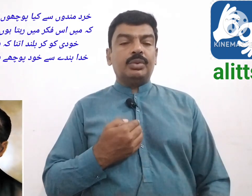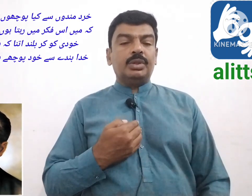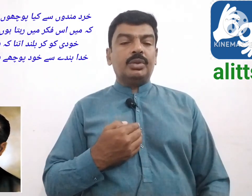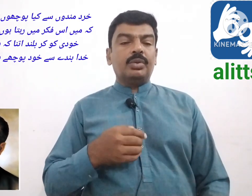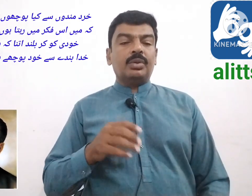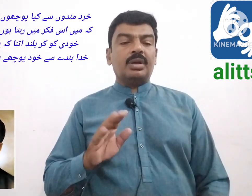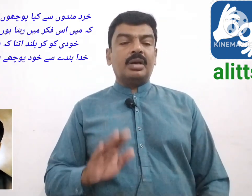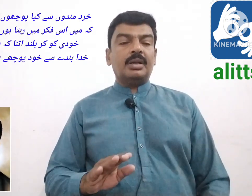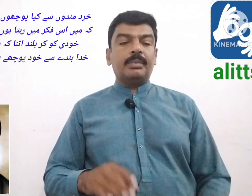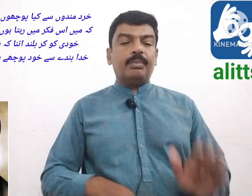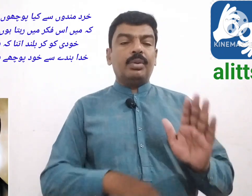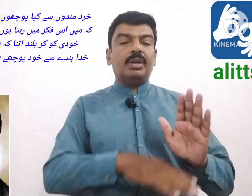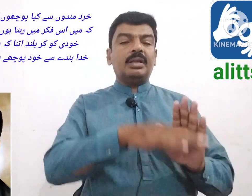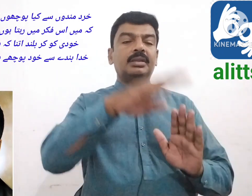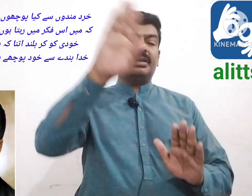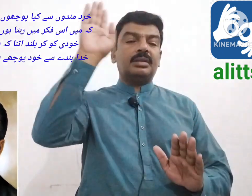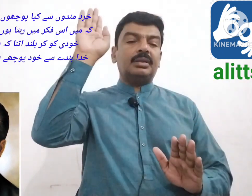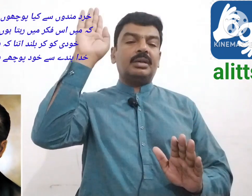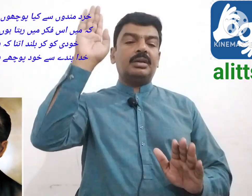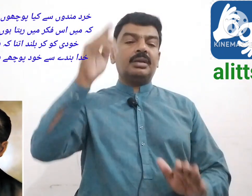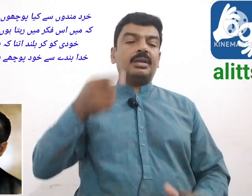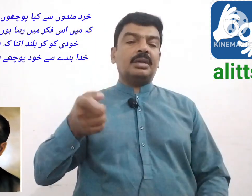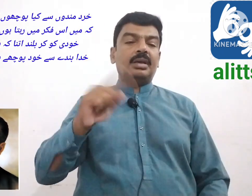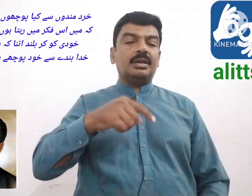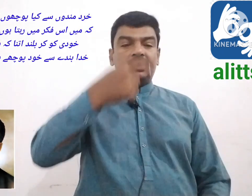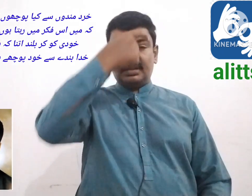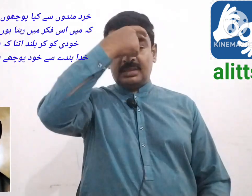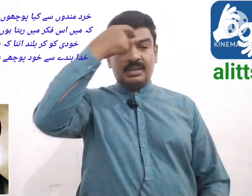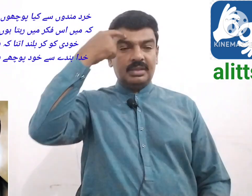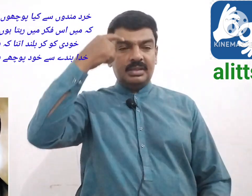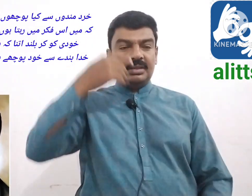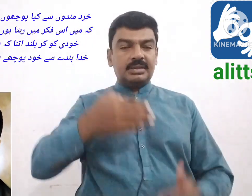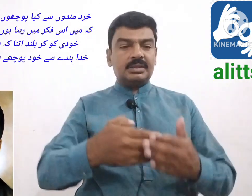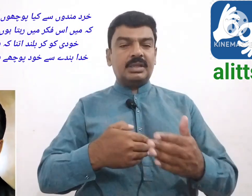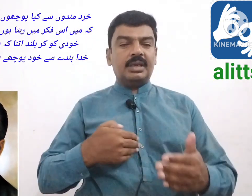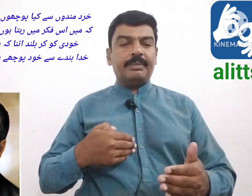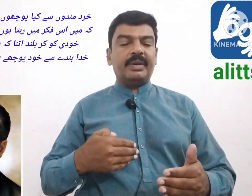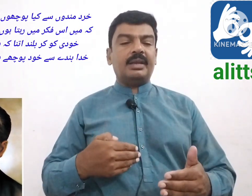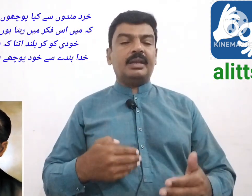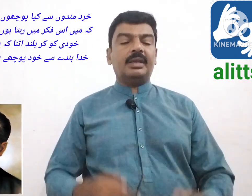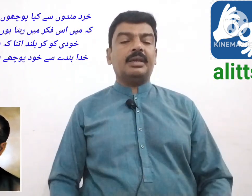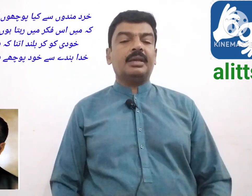खुदी को कर बुलंद इतना कि हर तकदीर से पहले,